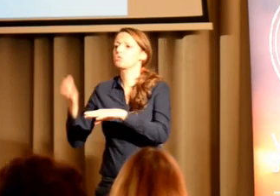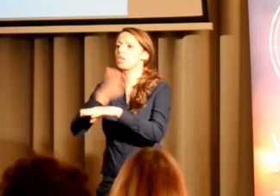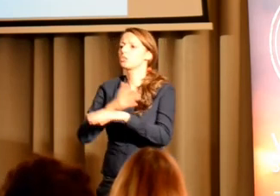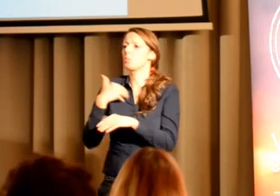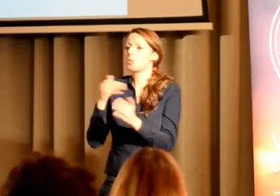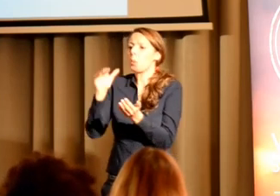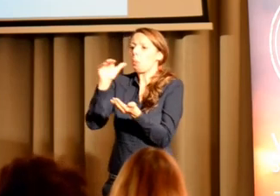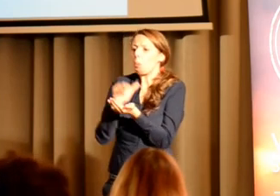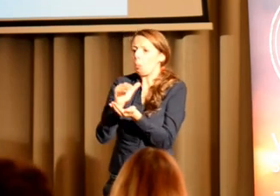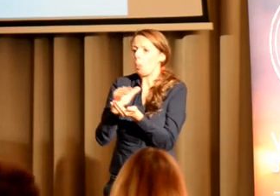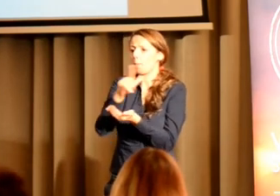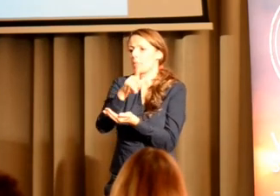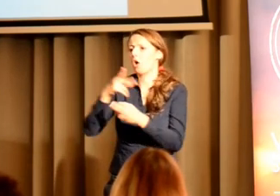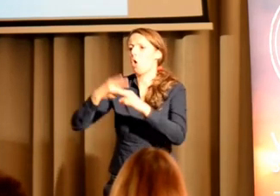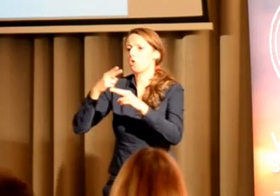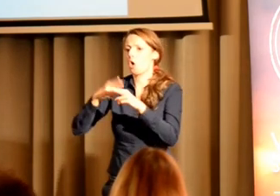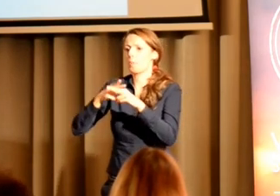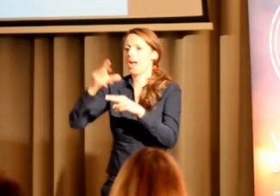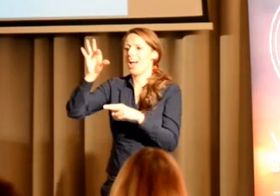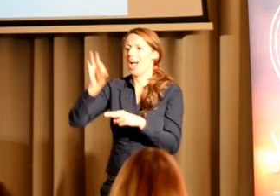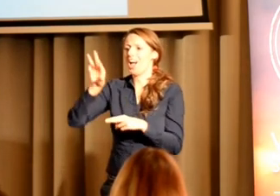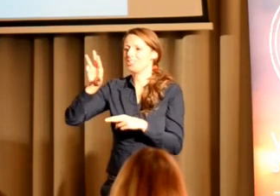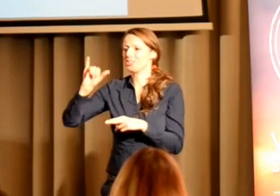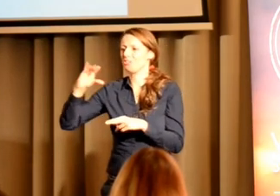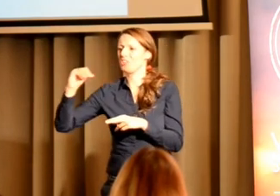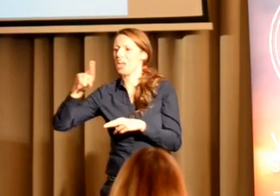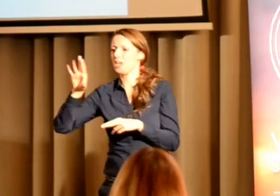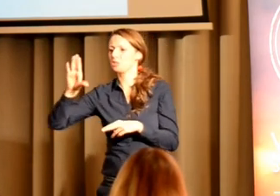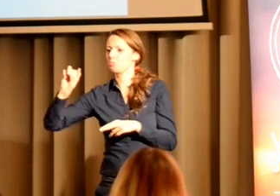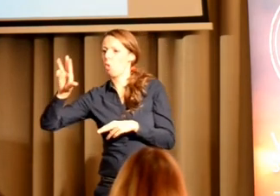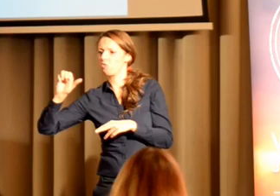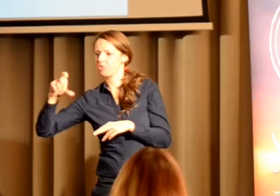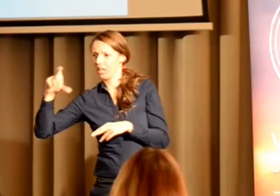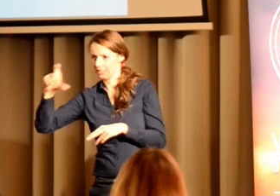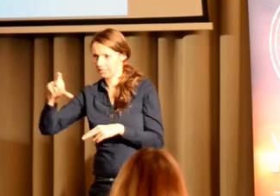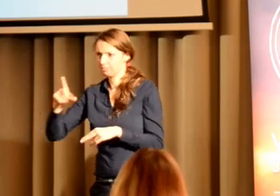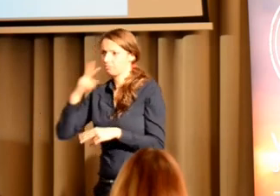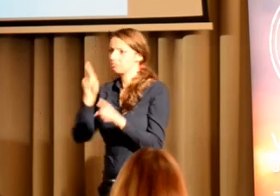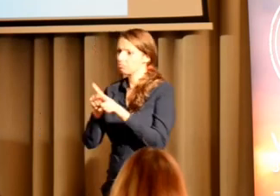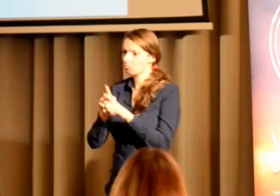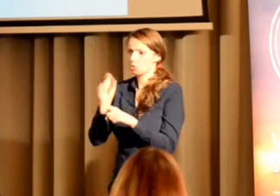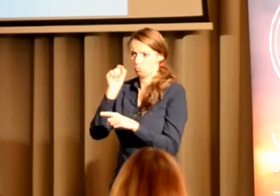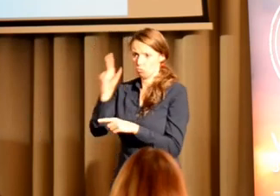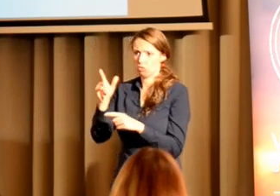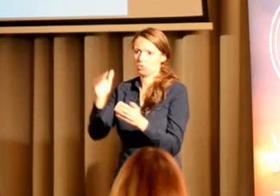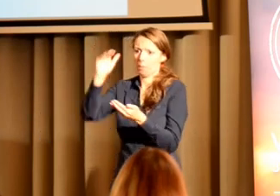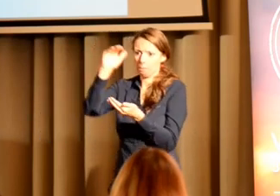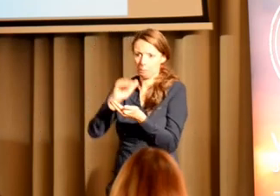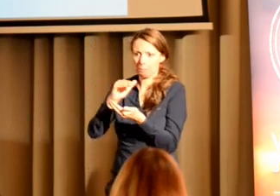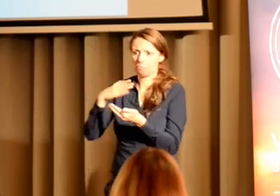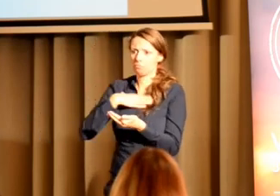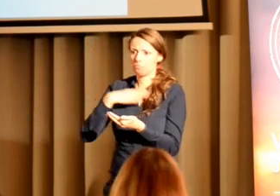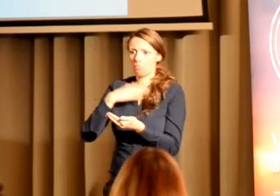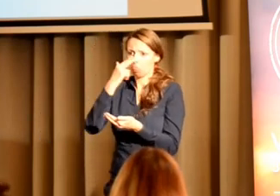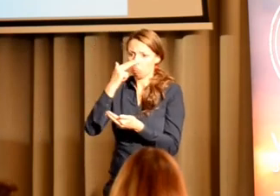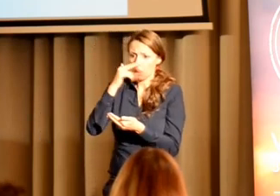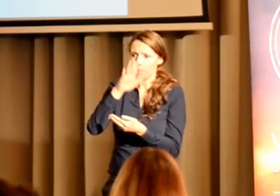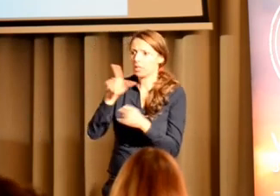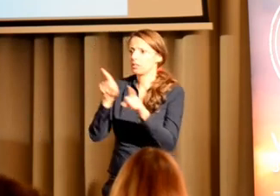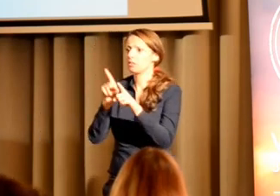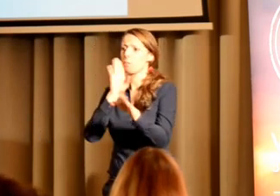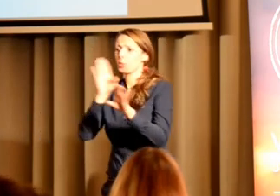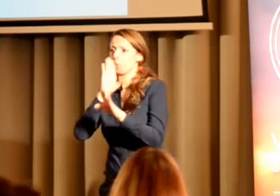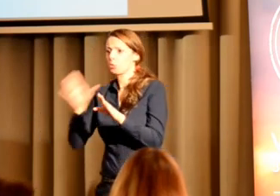ale także padają szczenięta, chociażby na takie typowe choroby, które mają także szczenięta